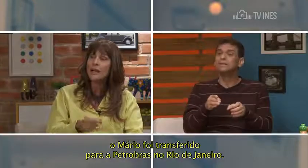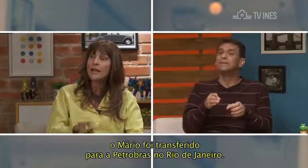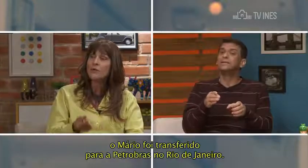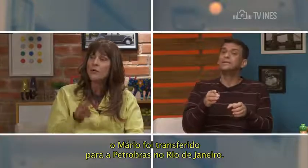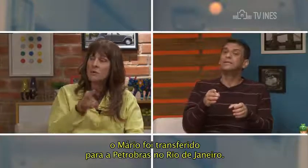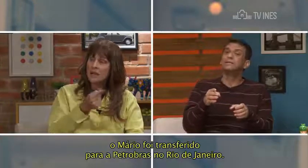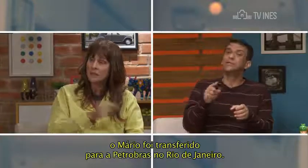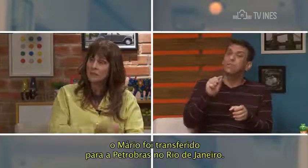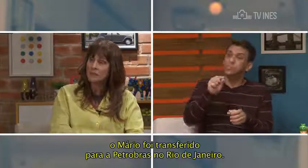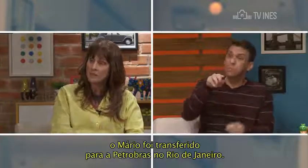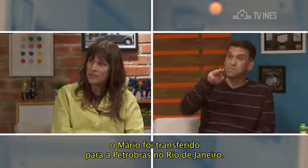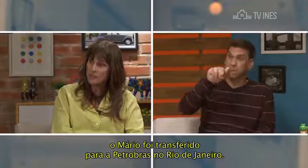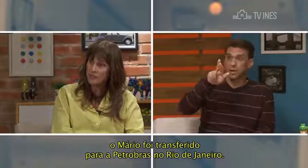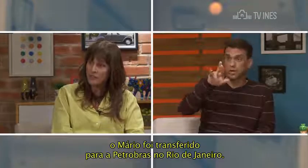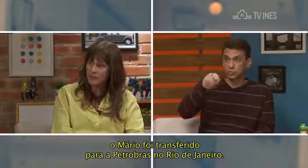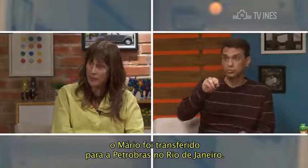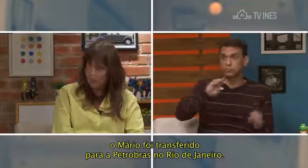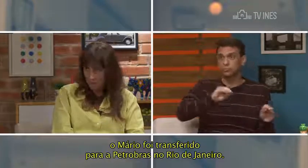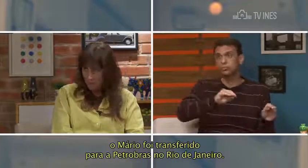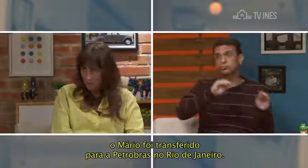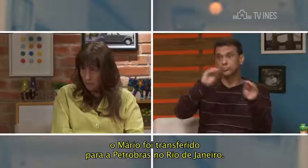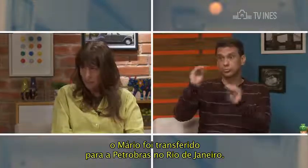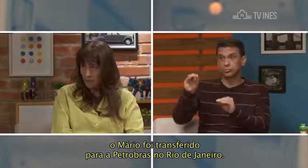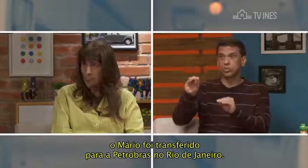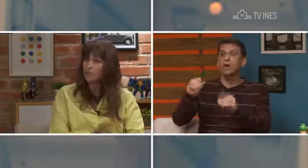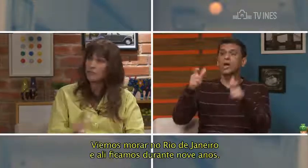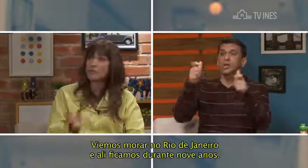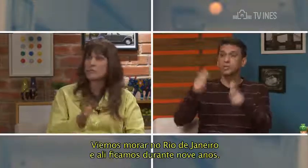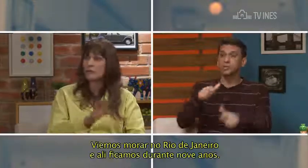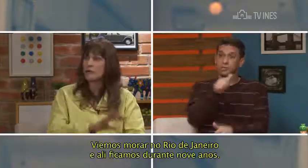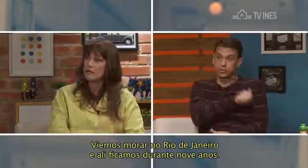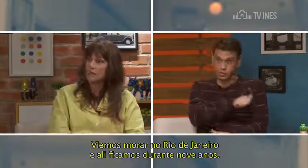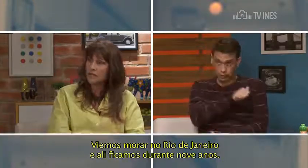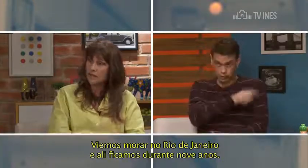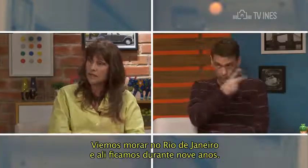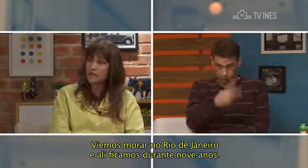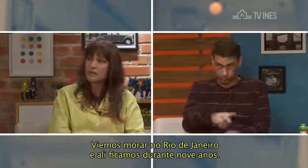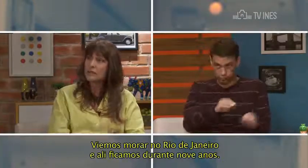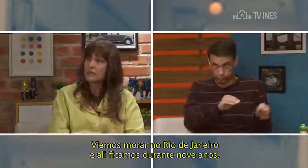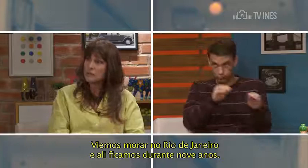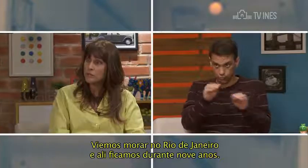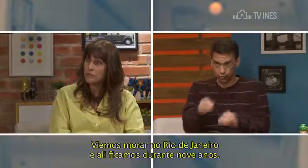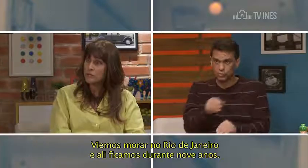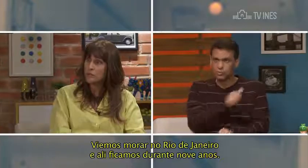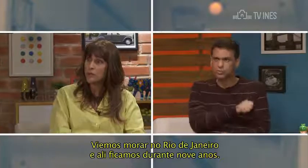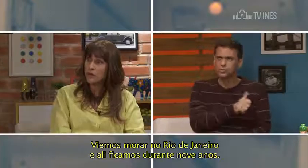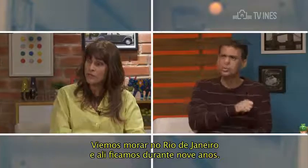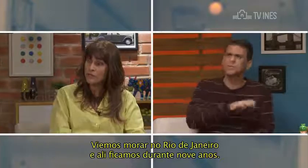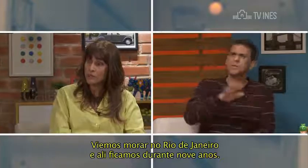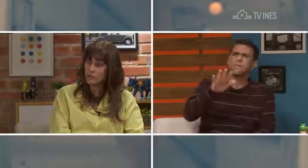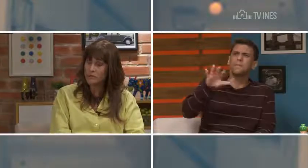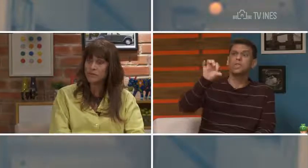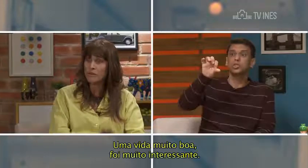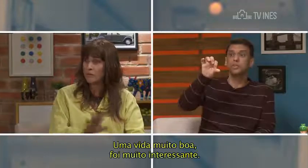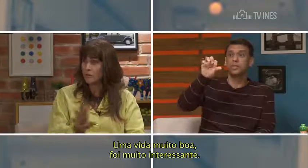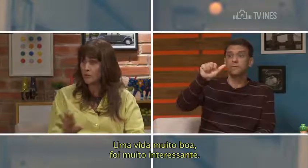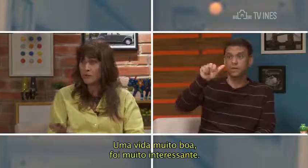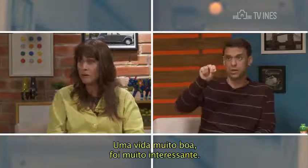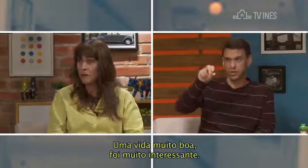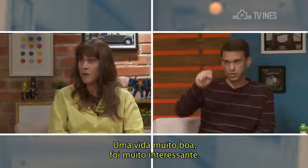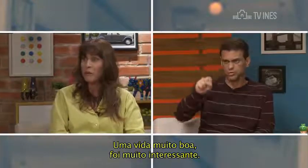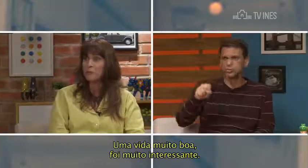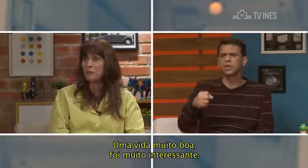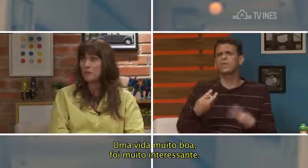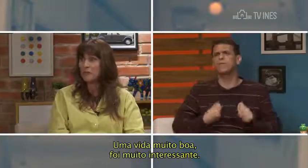época, o Mário foi transferido para a Petrobras no Rio de Janeiro. Viemos morar no Rio de Janeiro e ali ficamos durante 9 anos. Uma vida